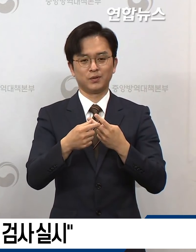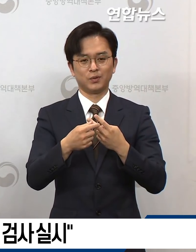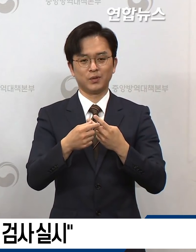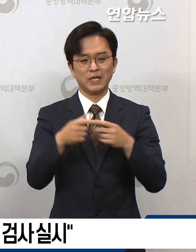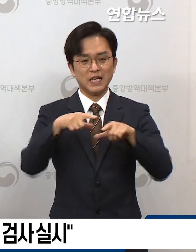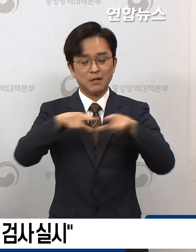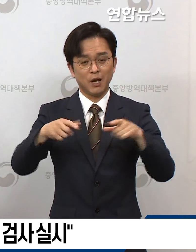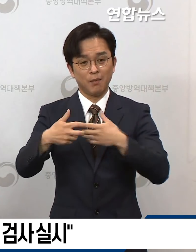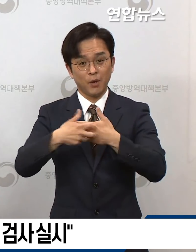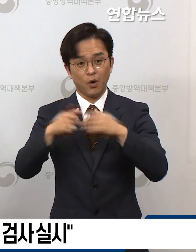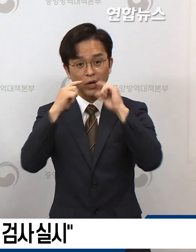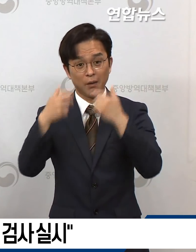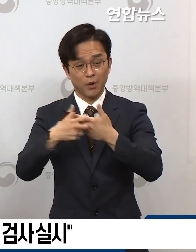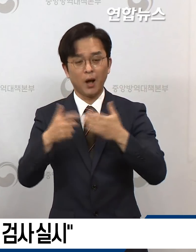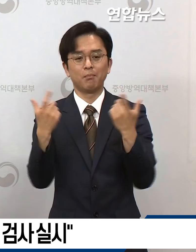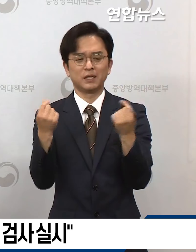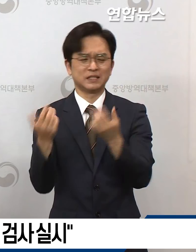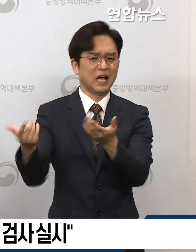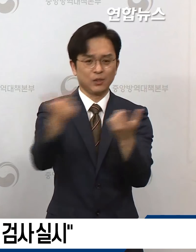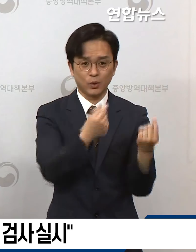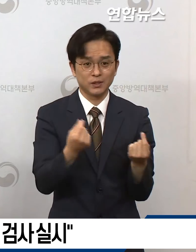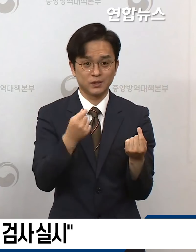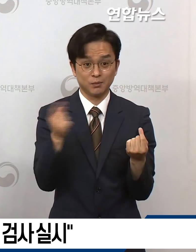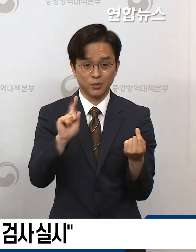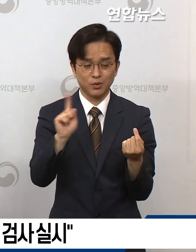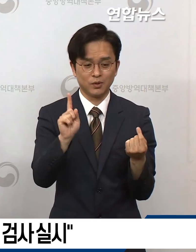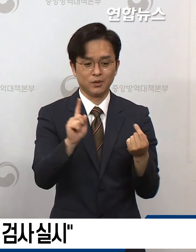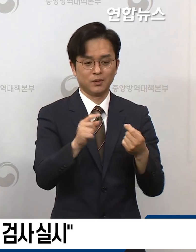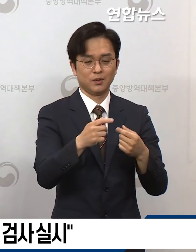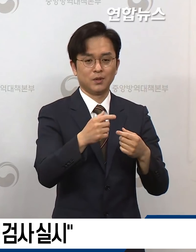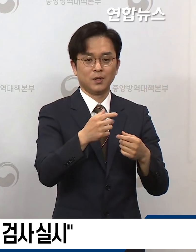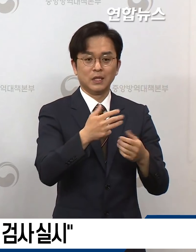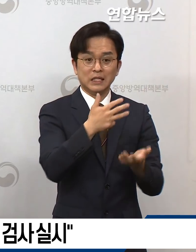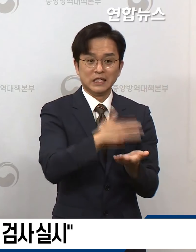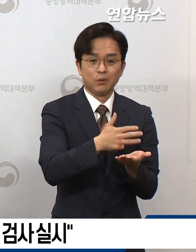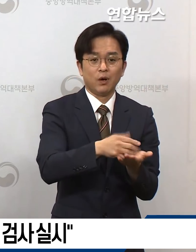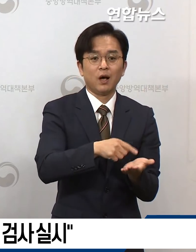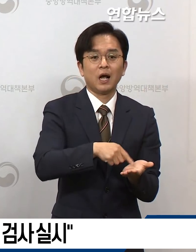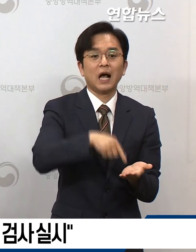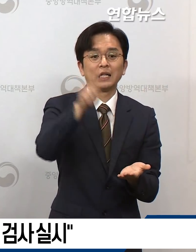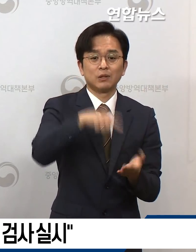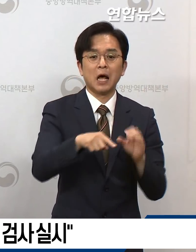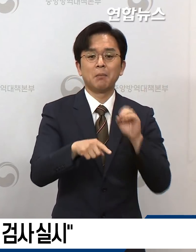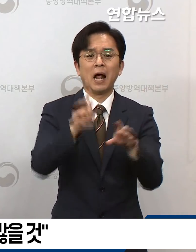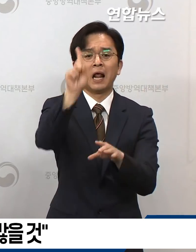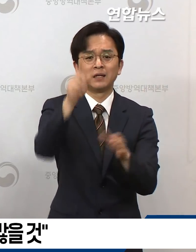개인정보를 철저하게 보호하고 검사를 시행해 주실 것을 요청드립니다.